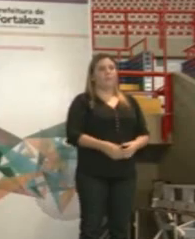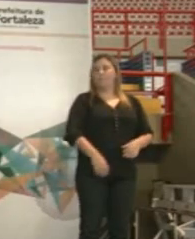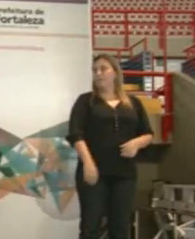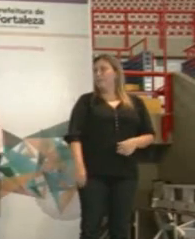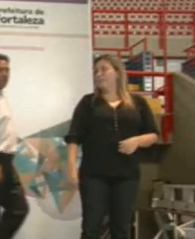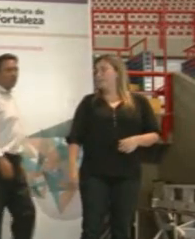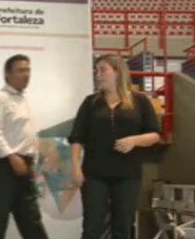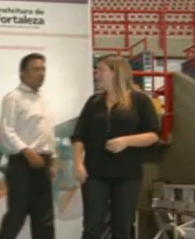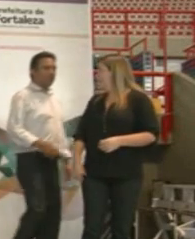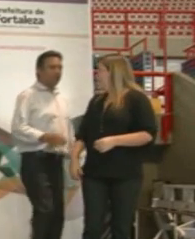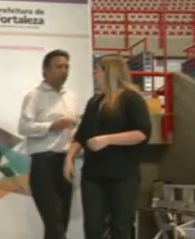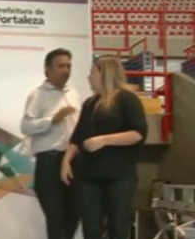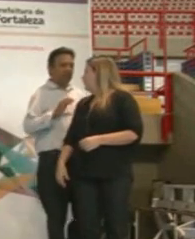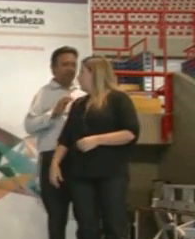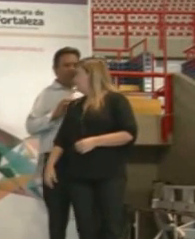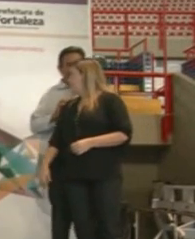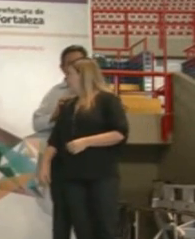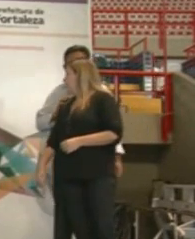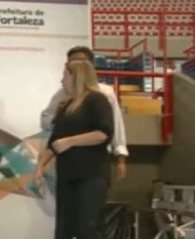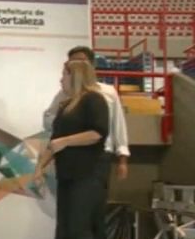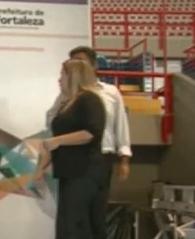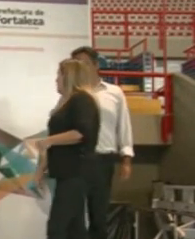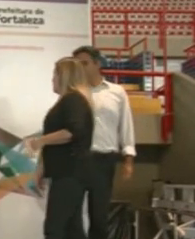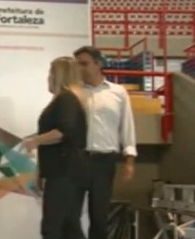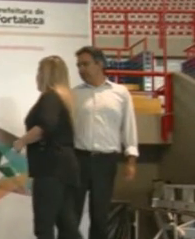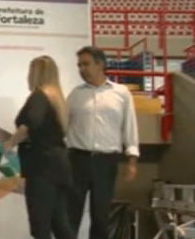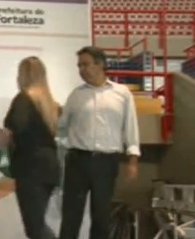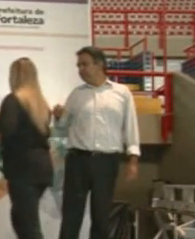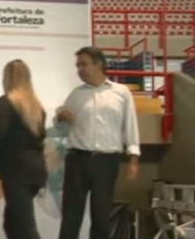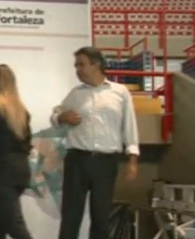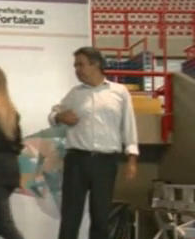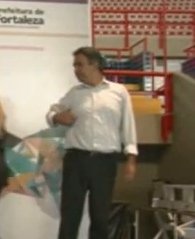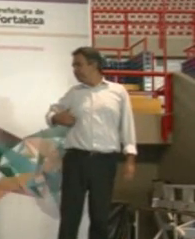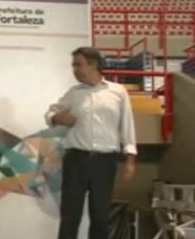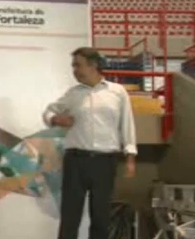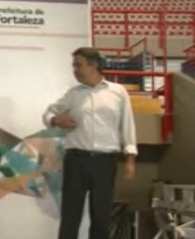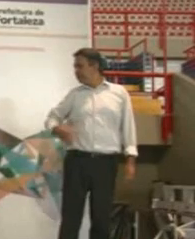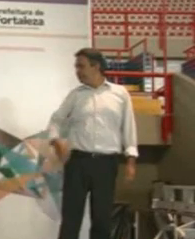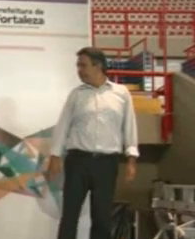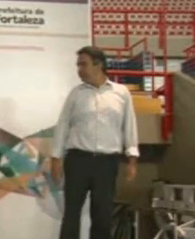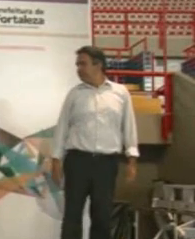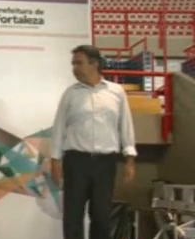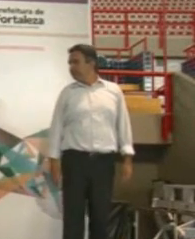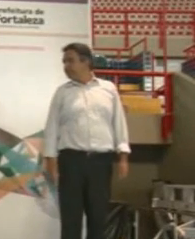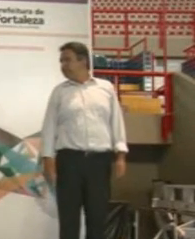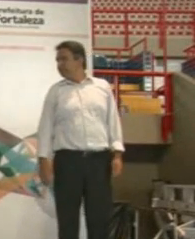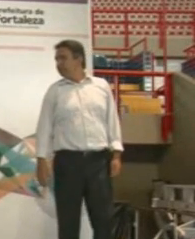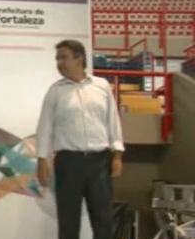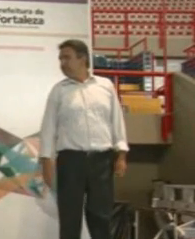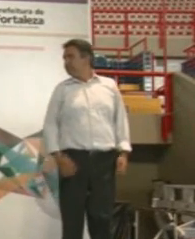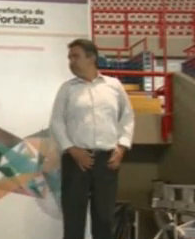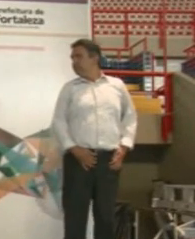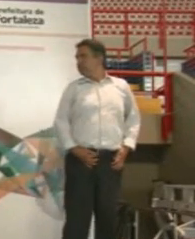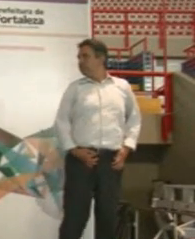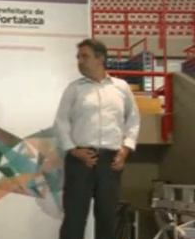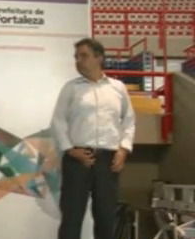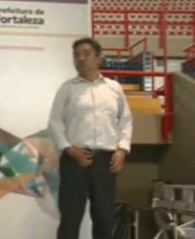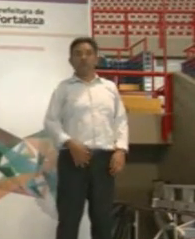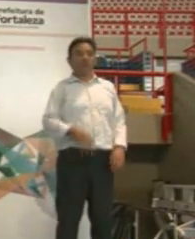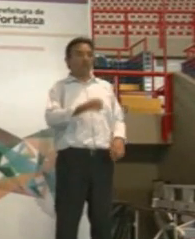lençol freático, o ciclo hidrológico, porque diminui a evapotranspiração. Então,